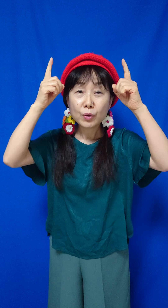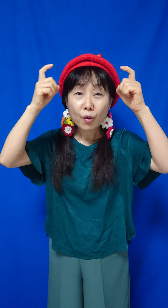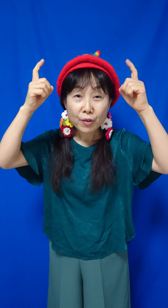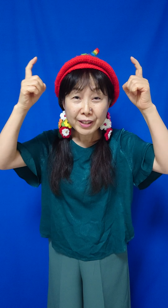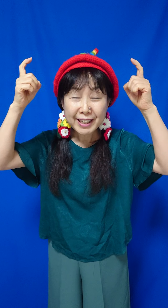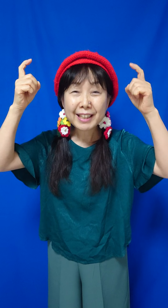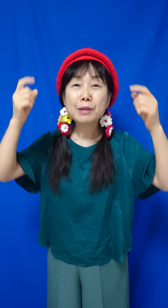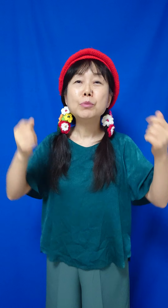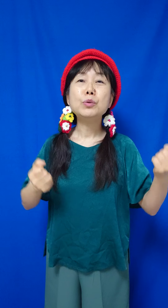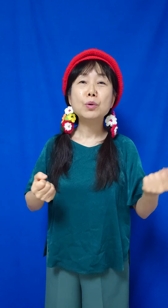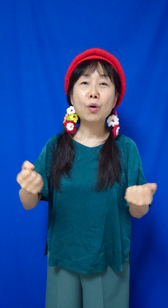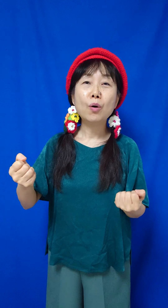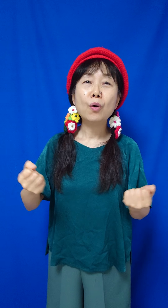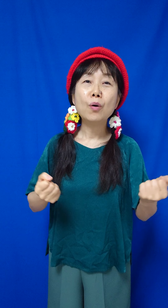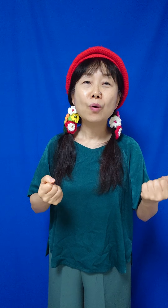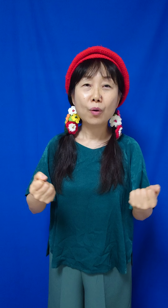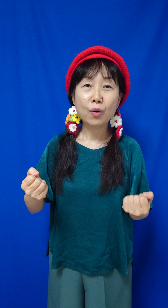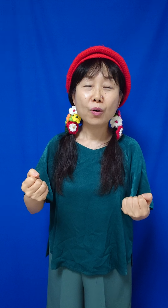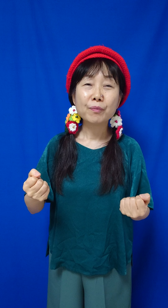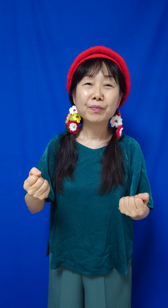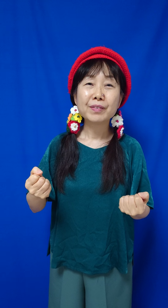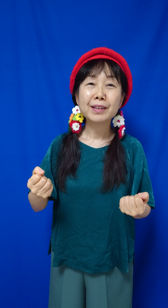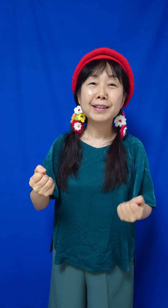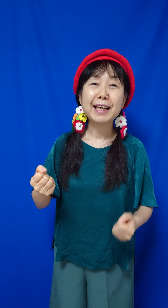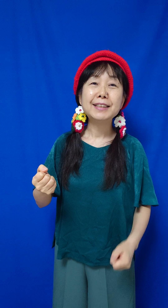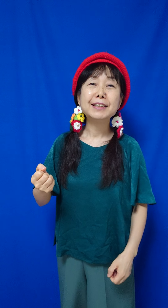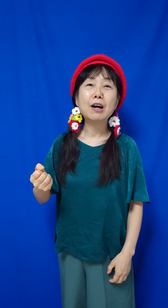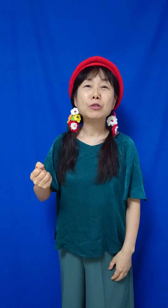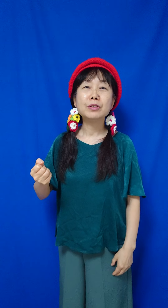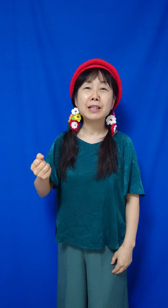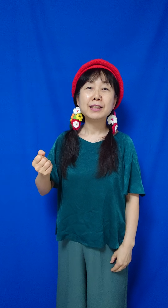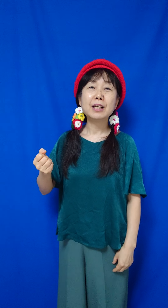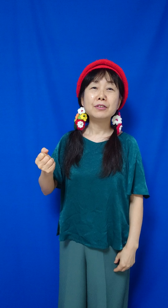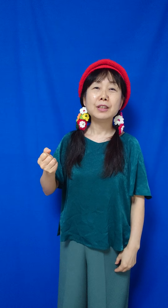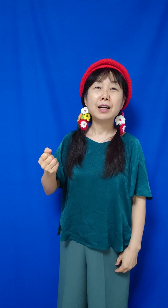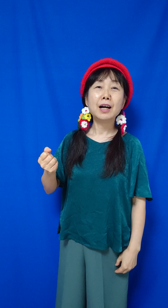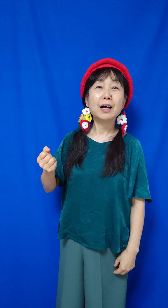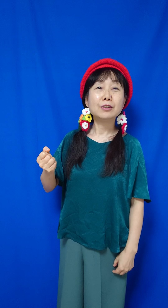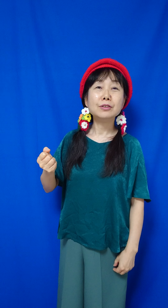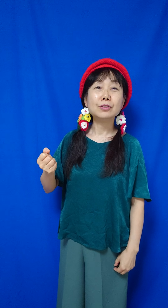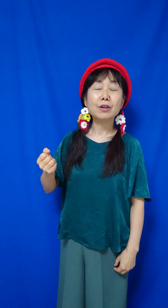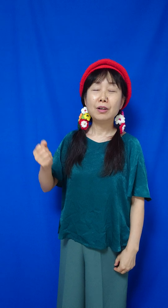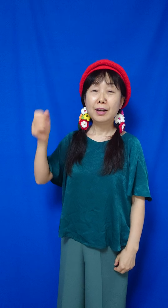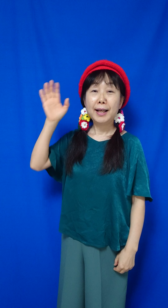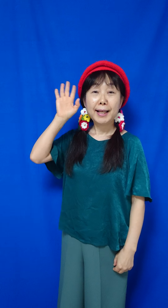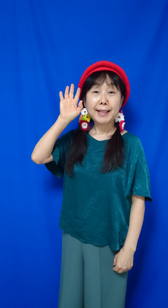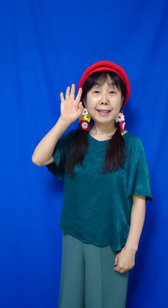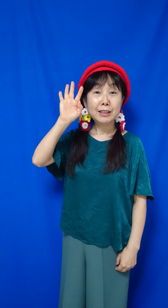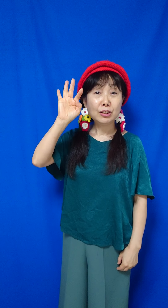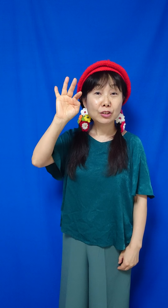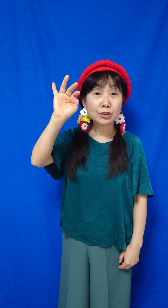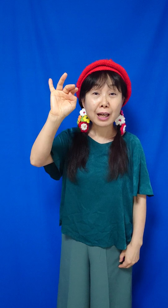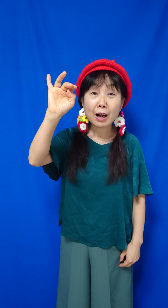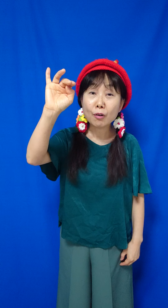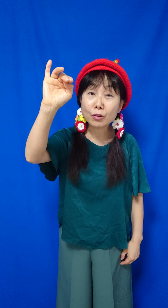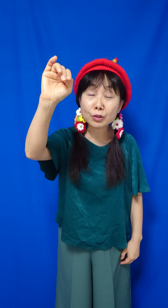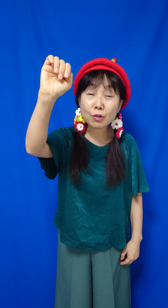ドリーム号を。いつか大人になる日が来ると、いつか大